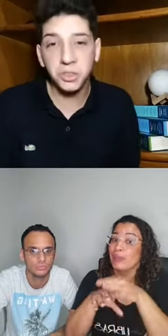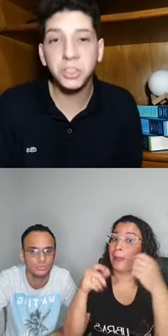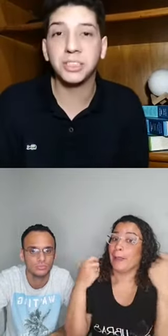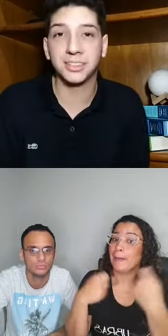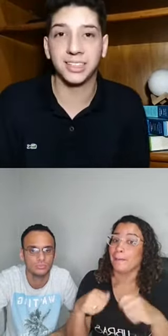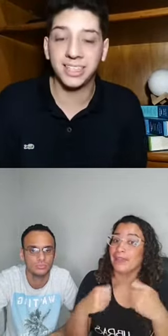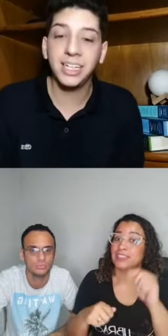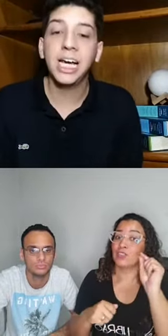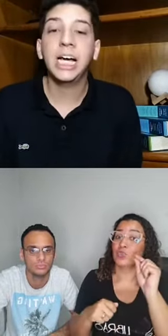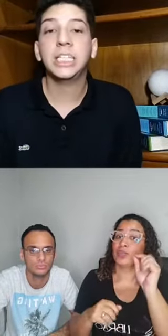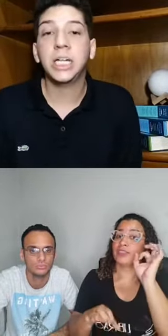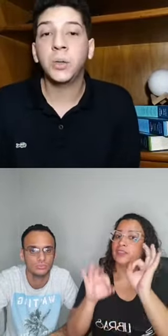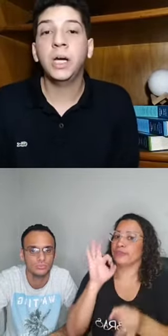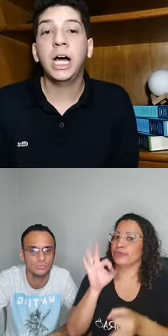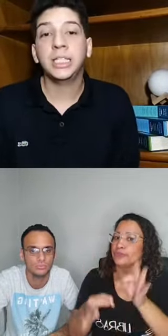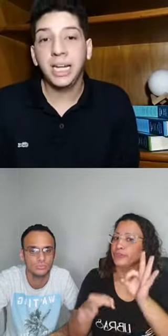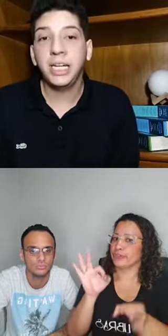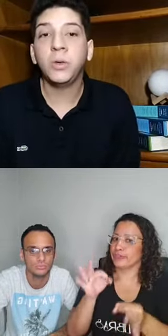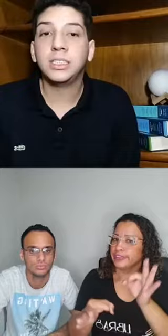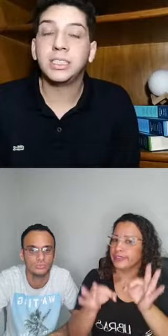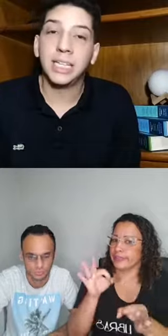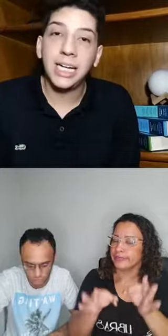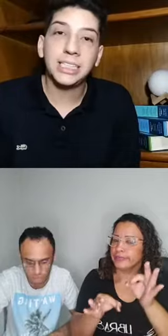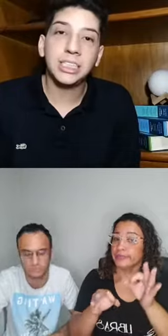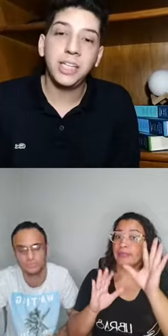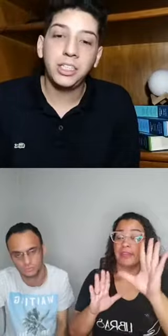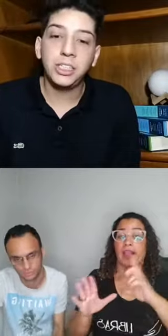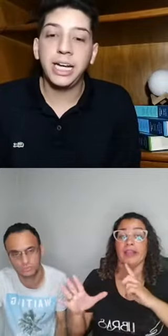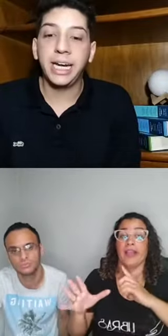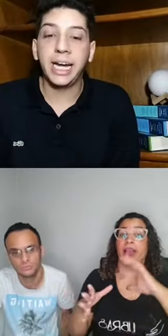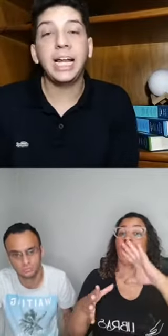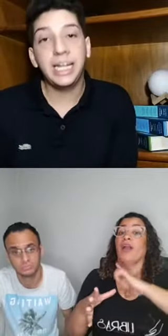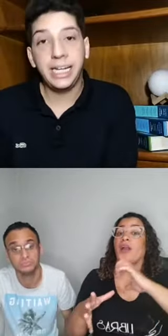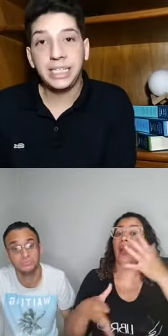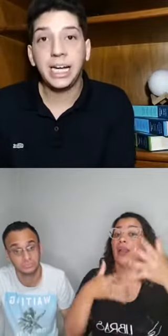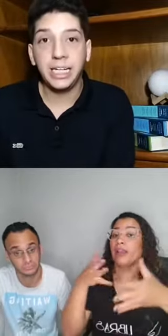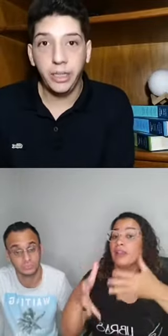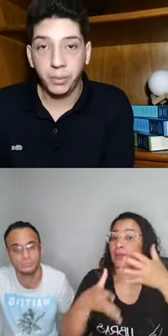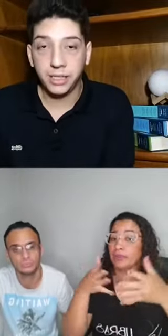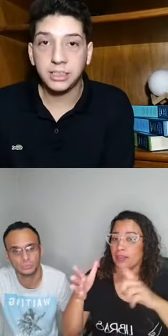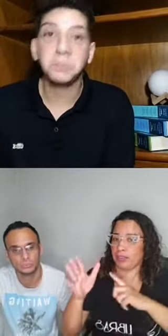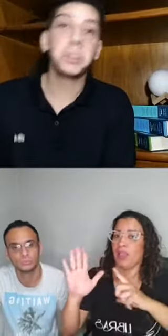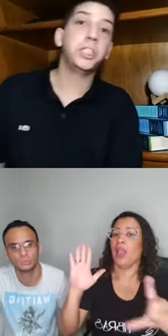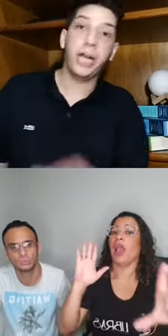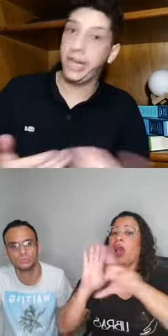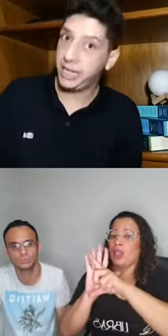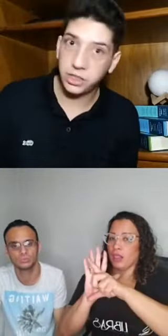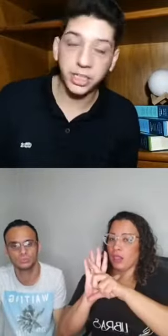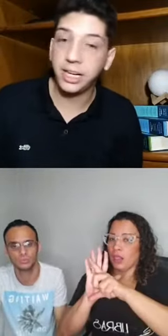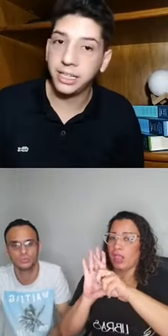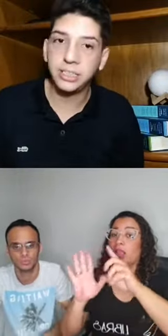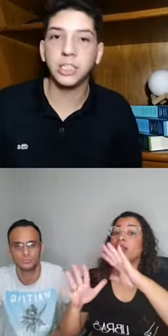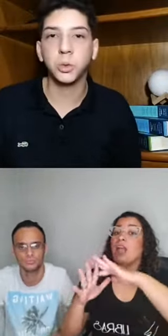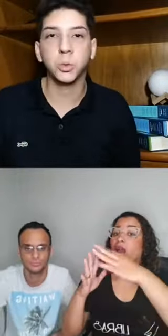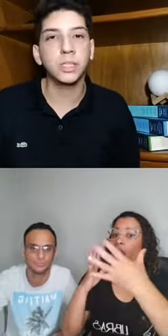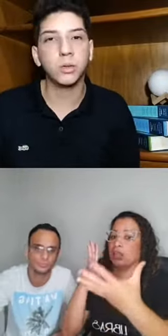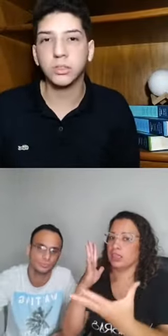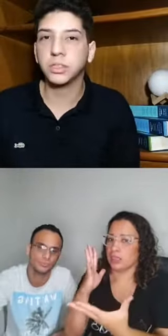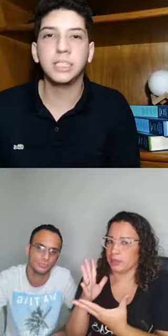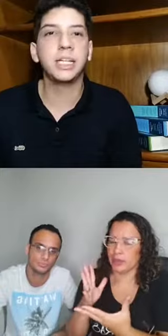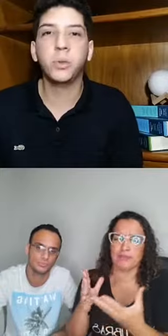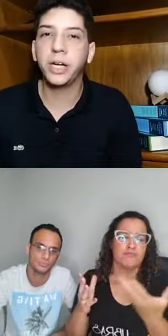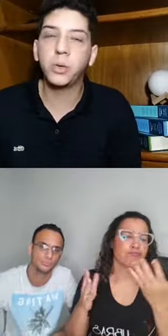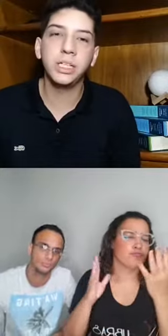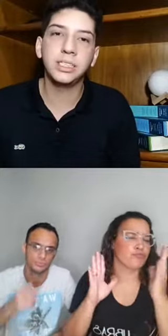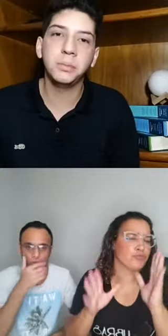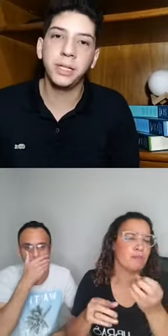da justiça, né? Então, na língua de sinais, a gente tem a lei da Libras, que já é de grande ajuda quando